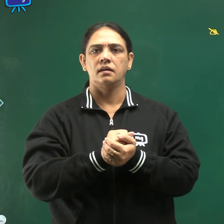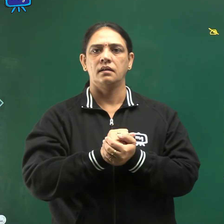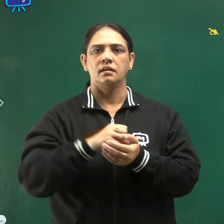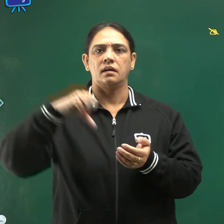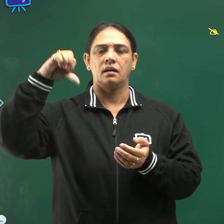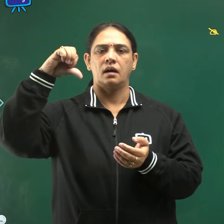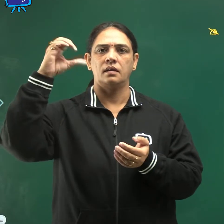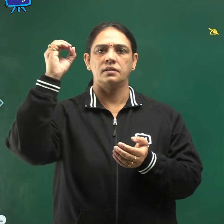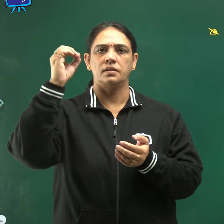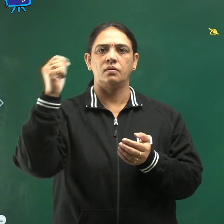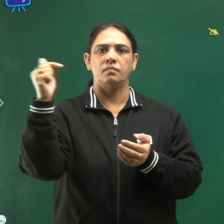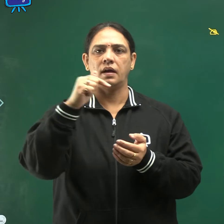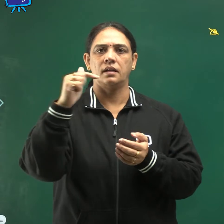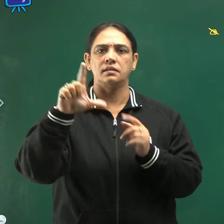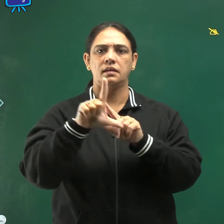90 माइनस थीटा